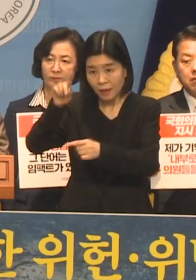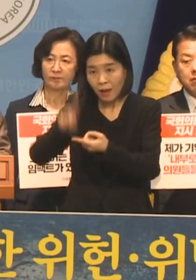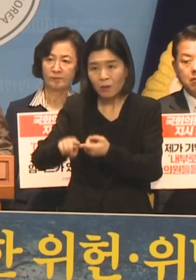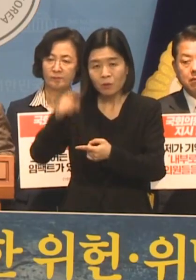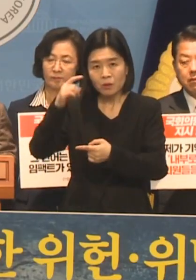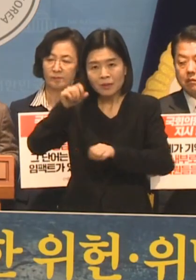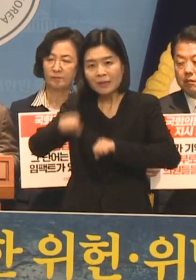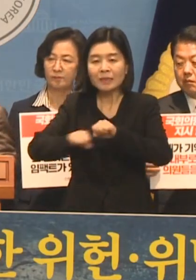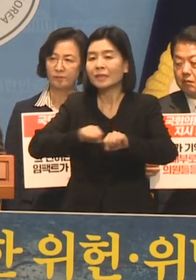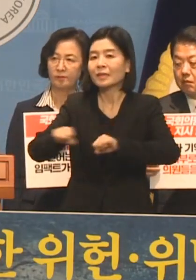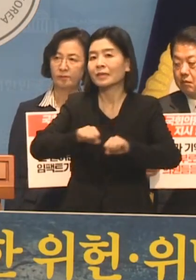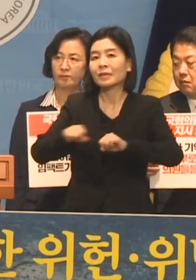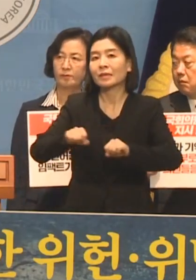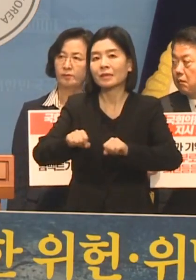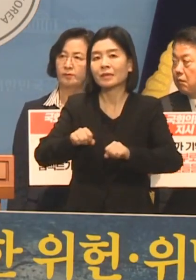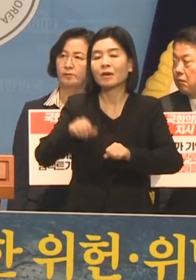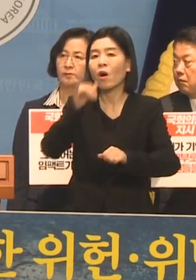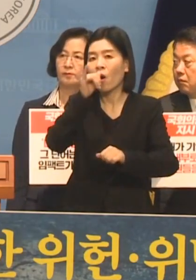것입니다.